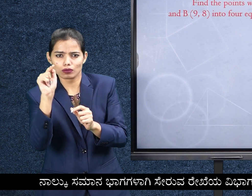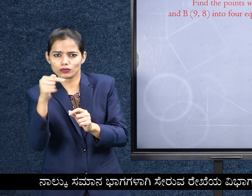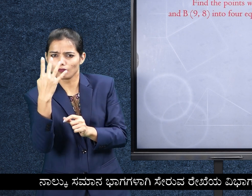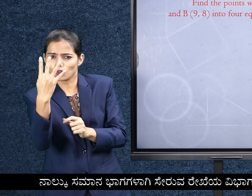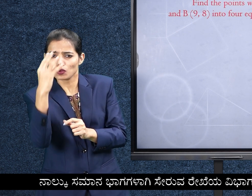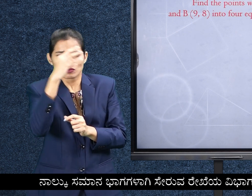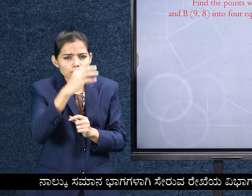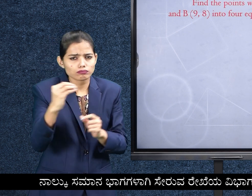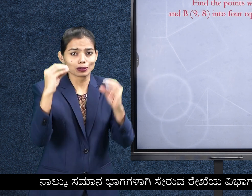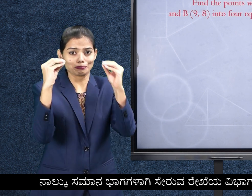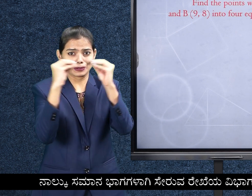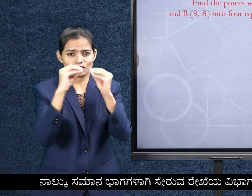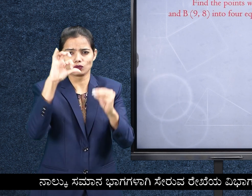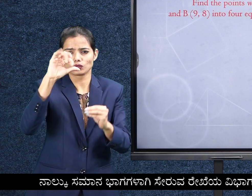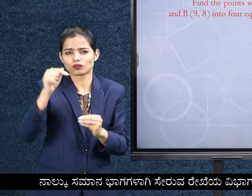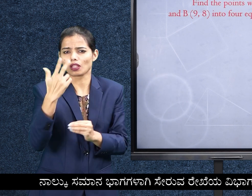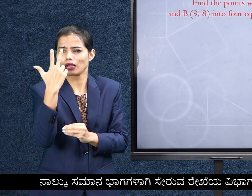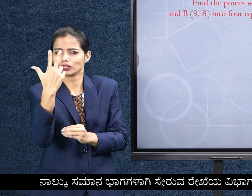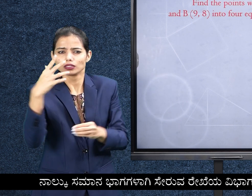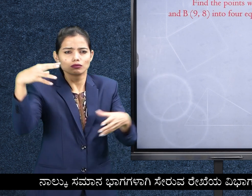ವಿಭಾಗವನ್ನು ವಿಭಜಿಸುವ ಬಿಂದುಗಳನ್ನು ಕಂಡುಹಿಡಿಯಿರಿ.